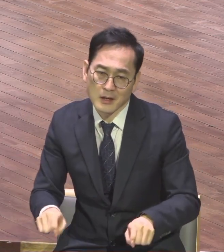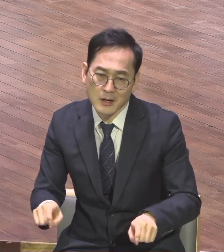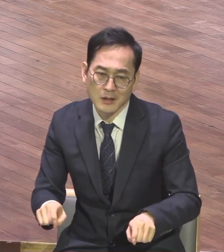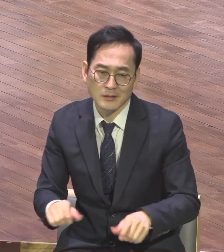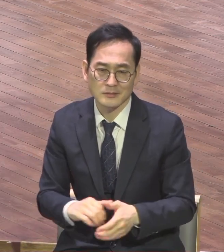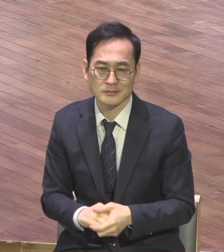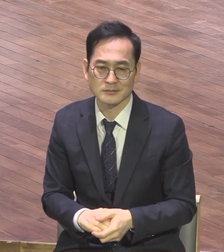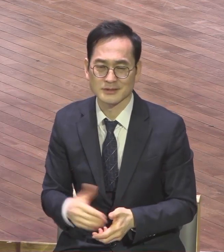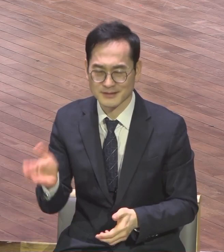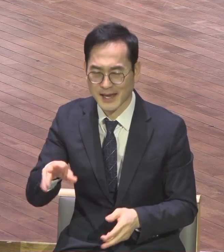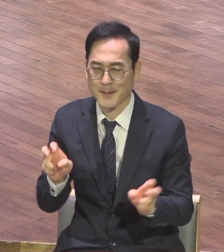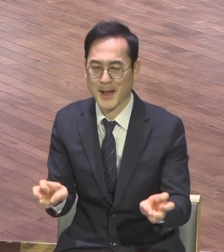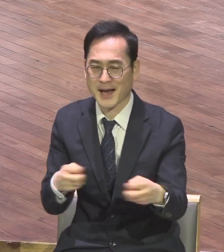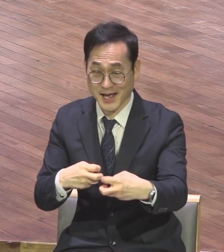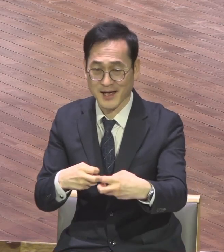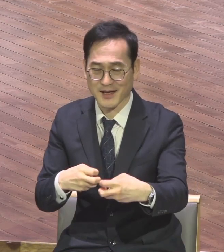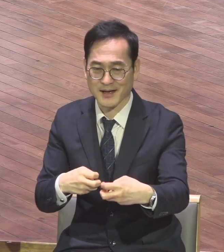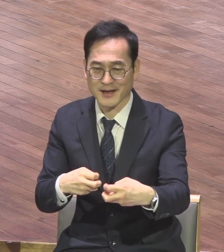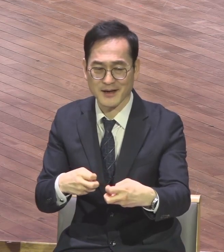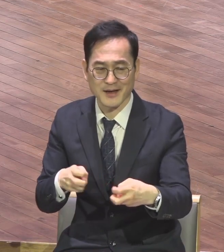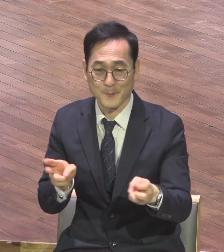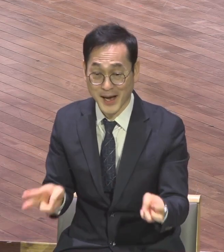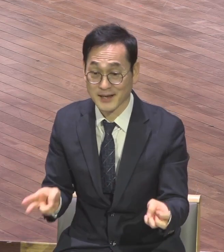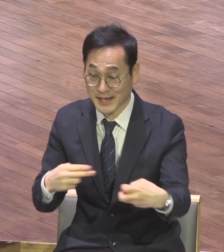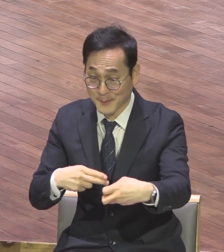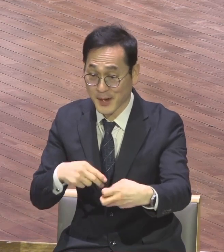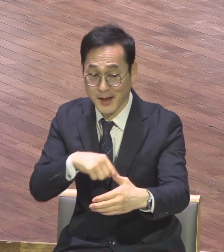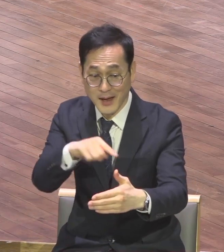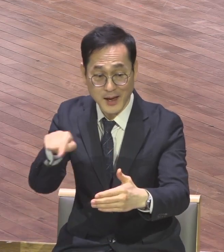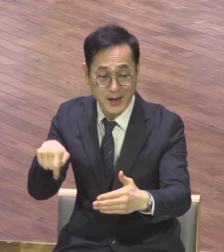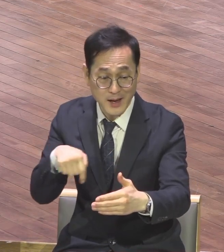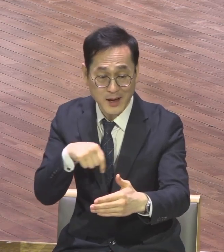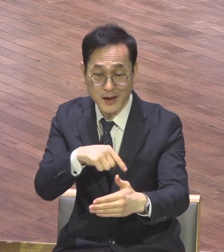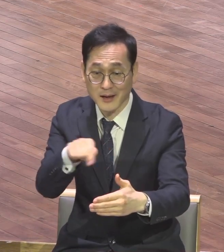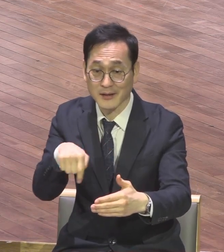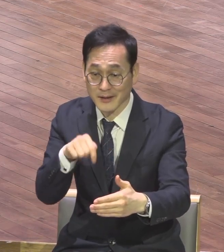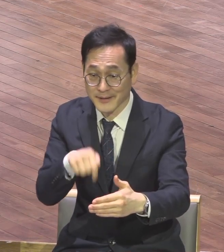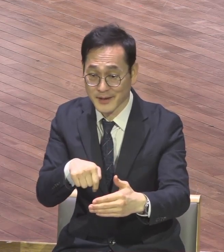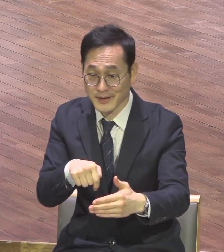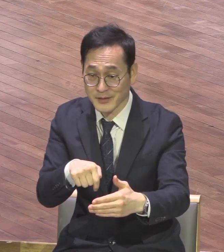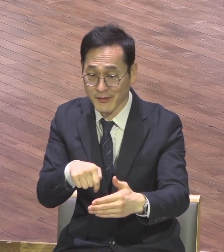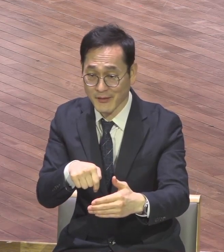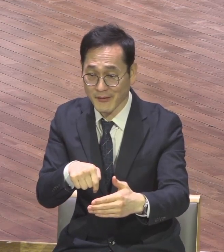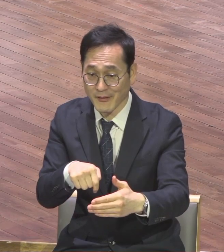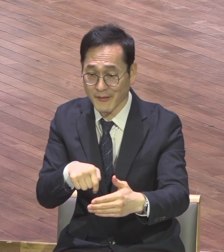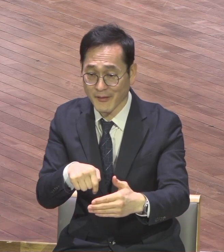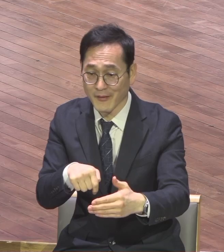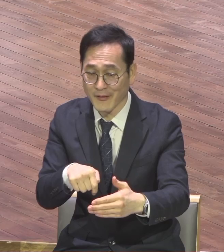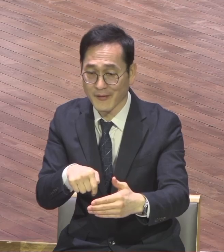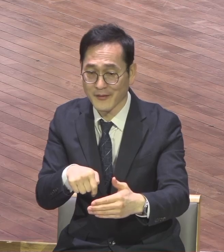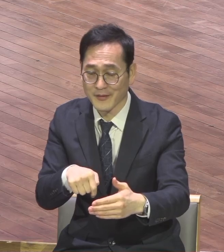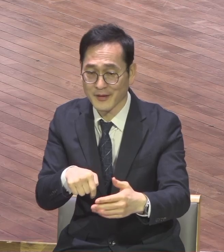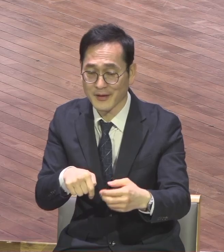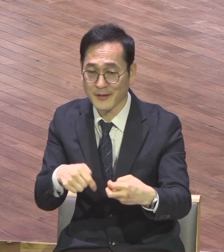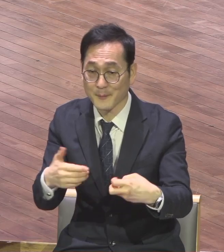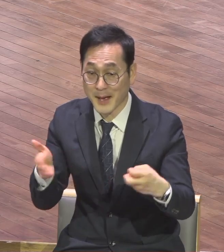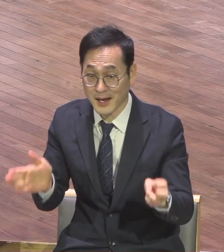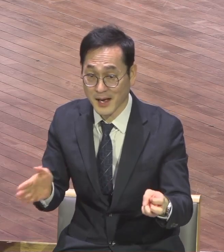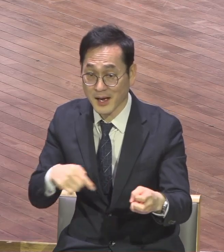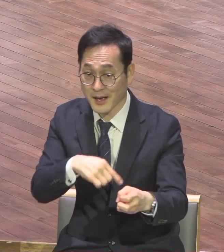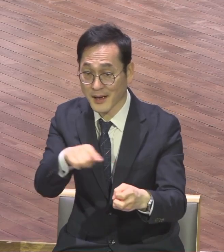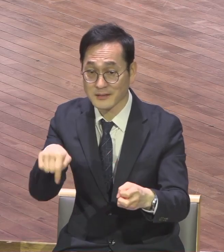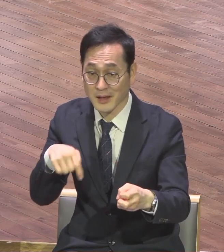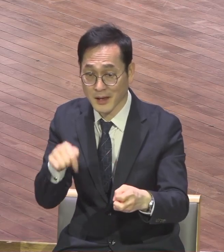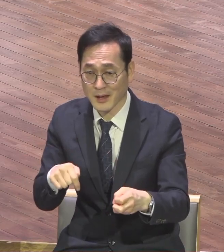이들이 마가다락방에서 성령 충만 받으니까 모두 다 이 두려움에 있었는데 싹